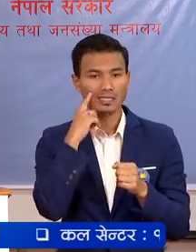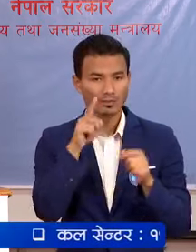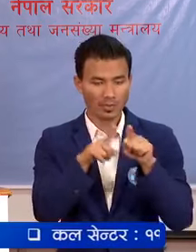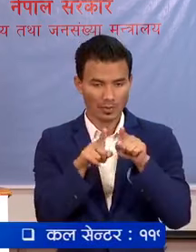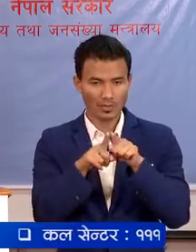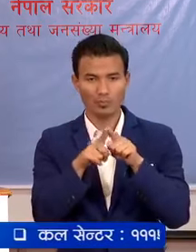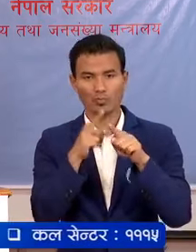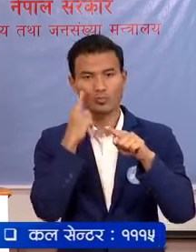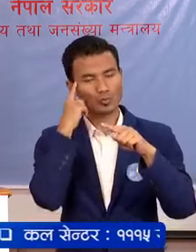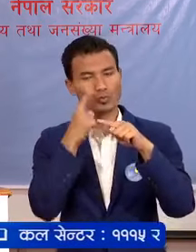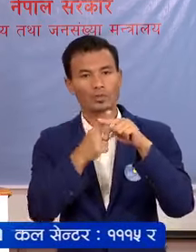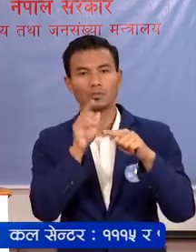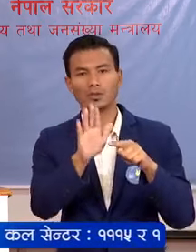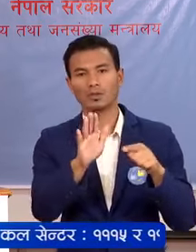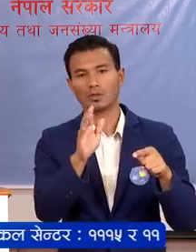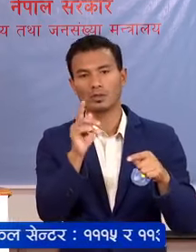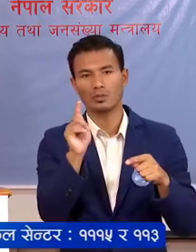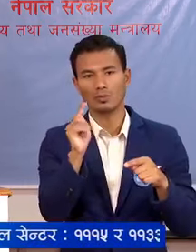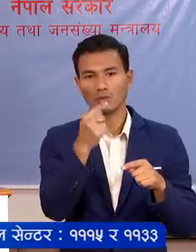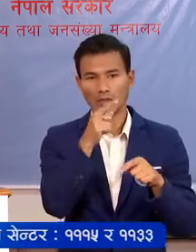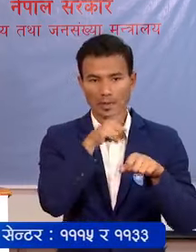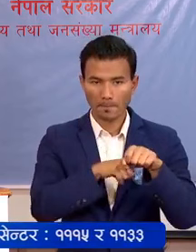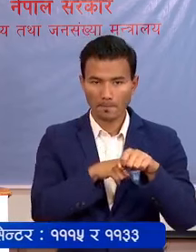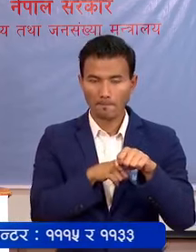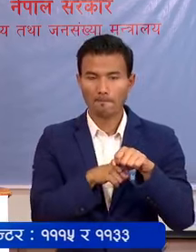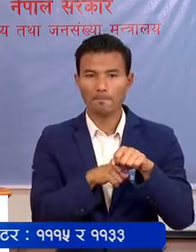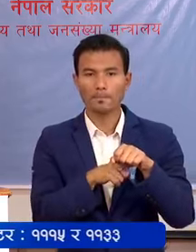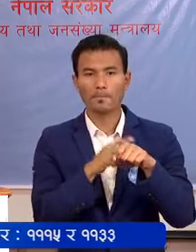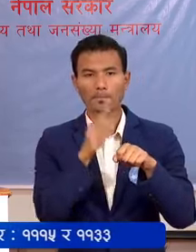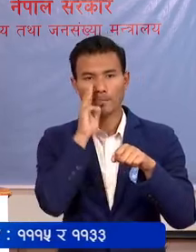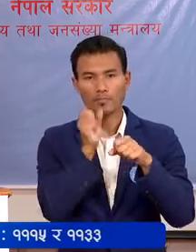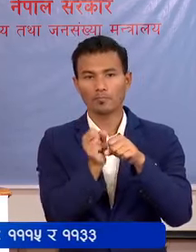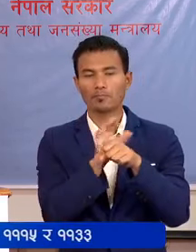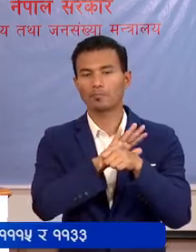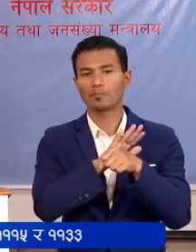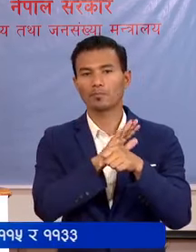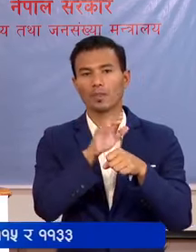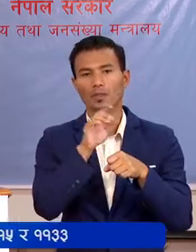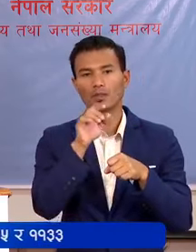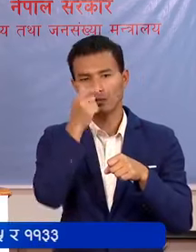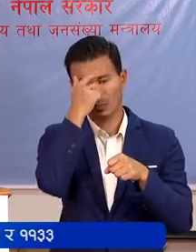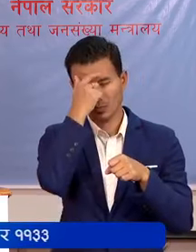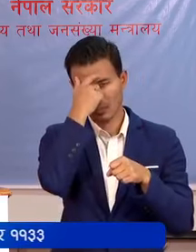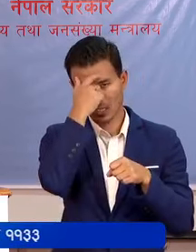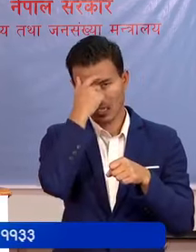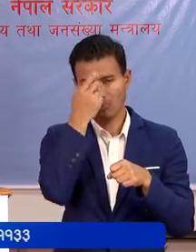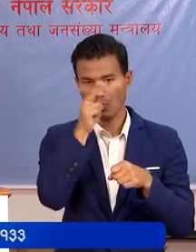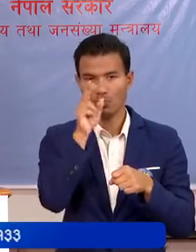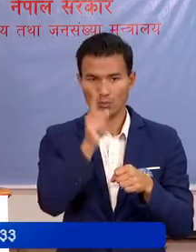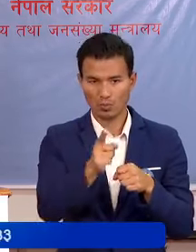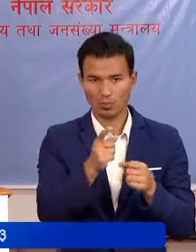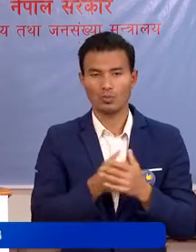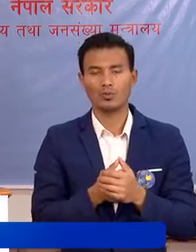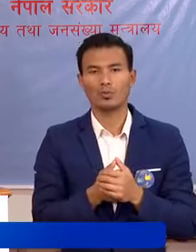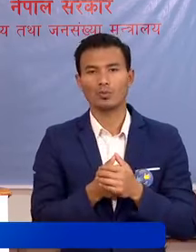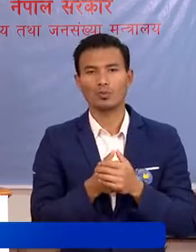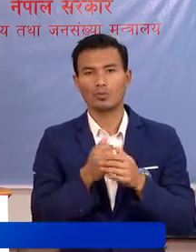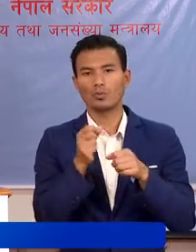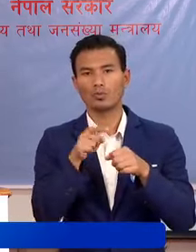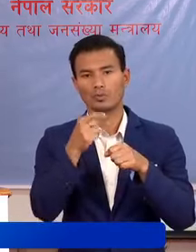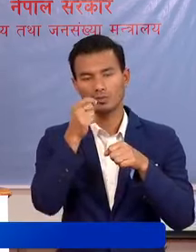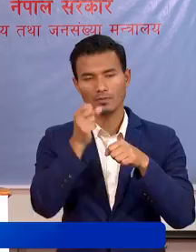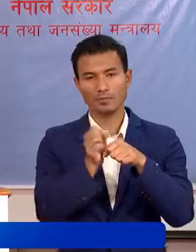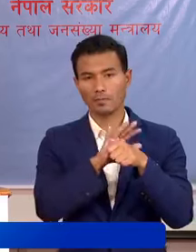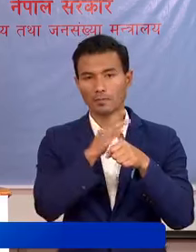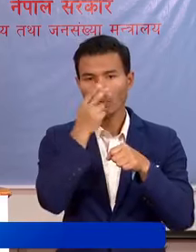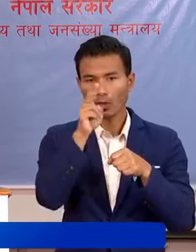मतलब यह ब्यक्तिला कुने समयमा यह कोवीड-19 को समस्या रोग भागो इन शंक्रावन भागो